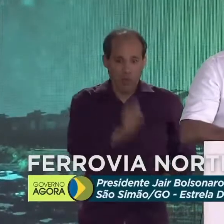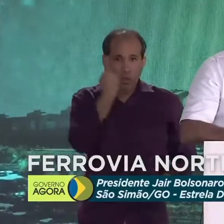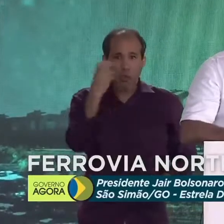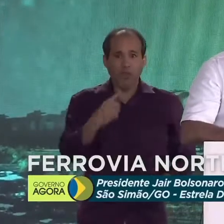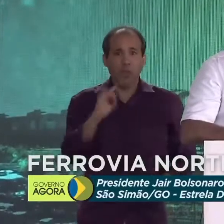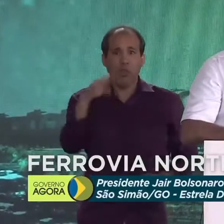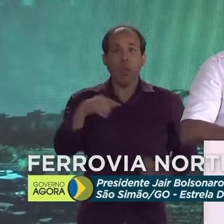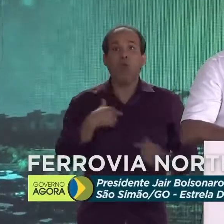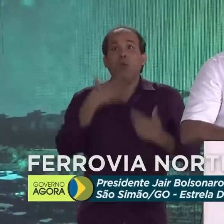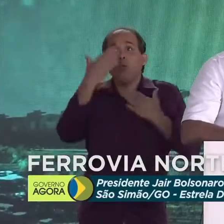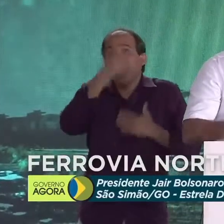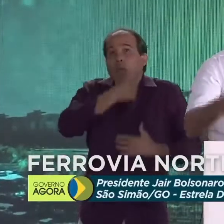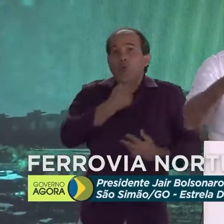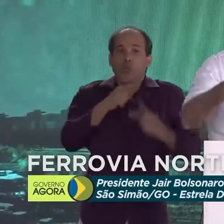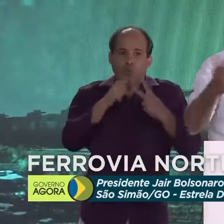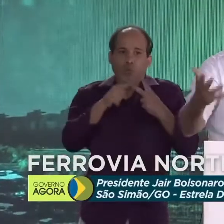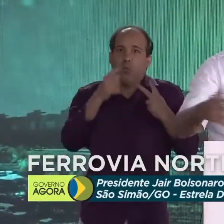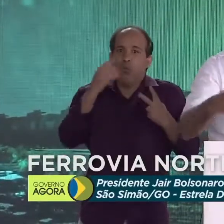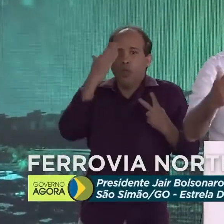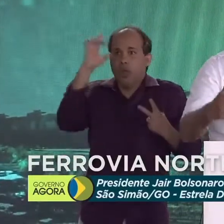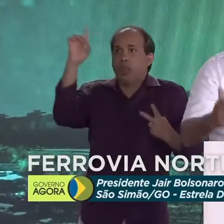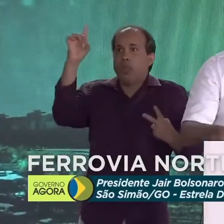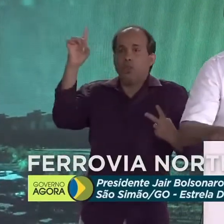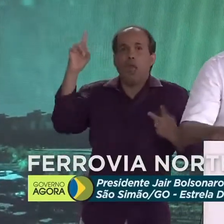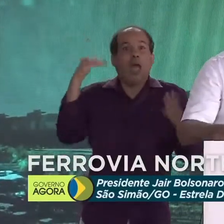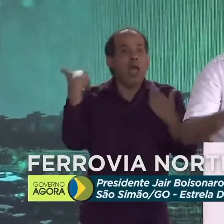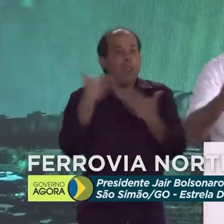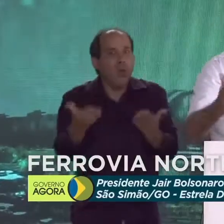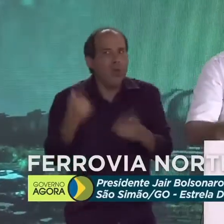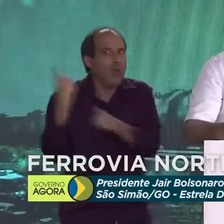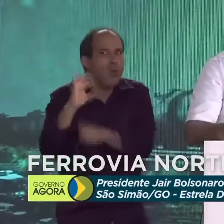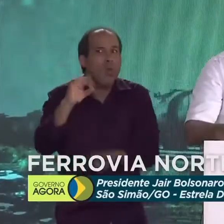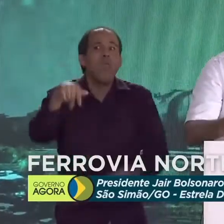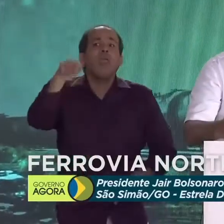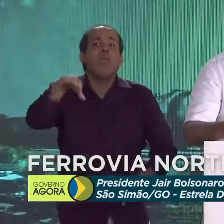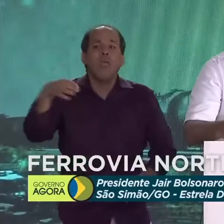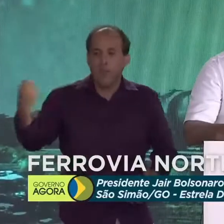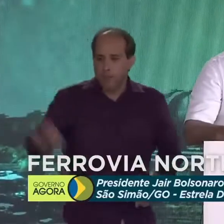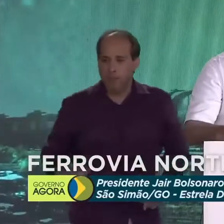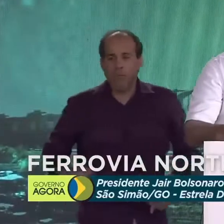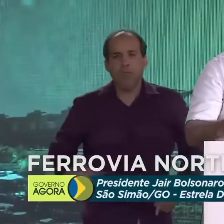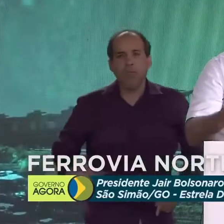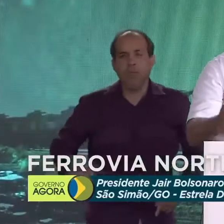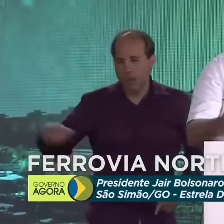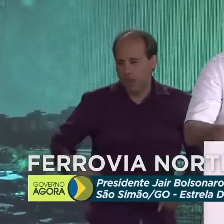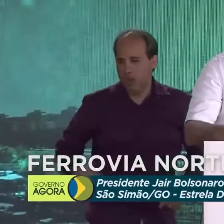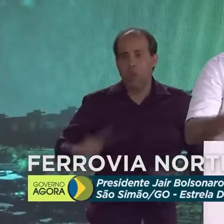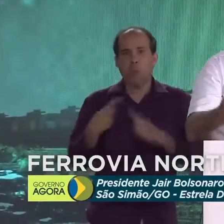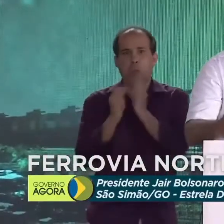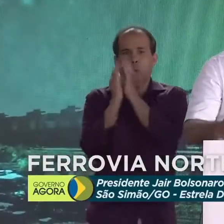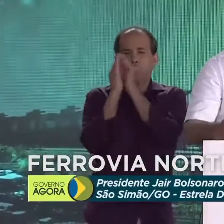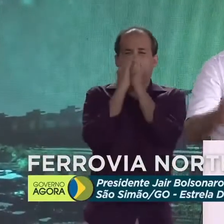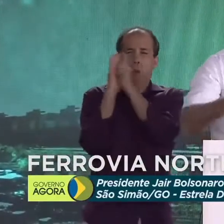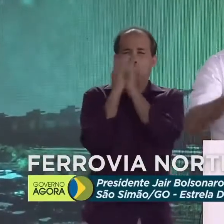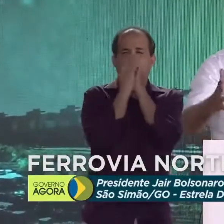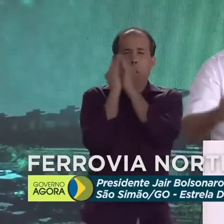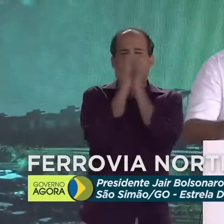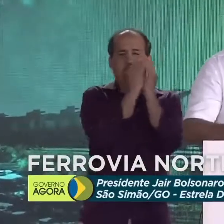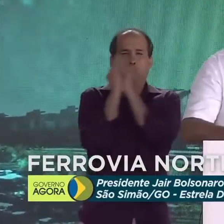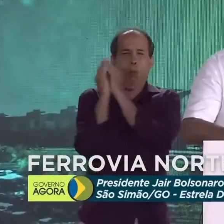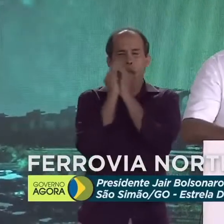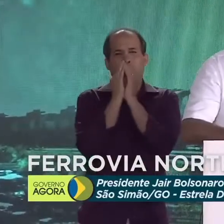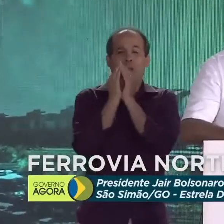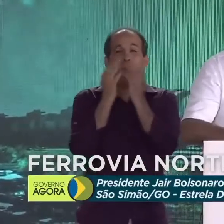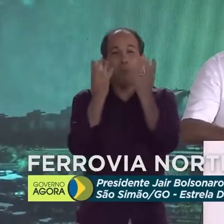hoje não foi descoberto, né, o responsável, porque tinha muita gente, ainda tem, que não quer